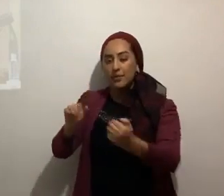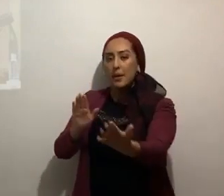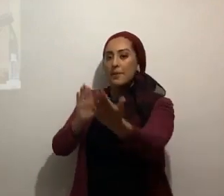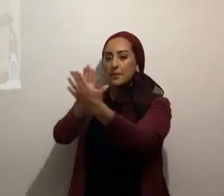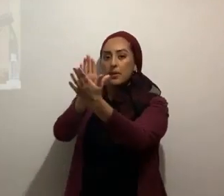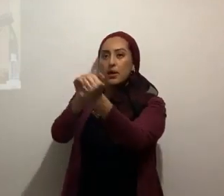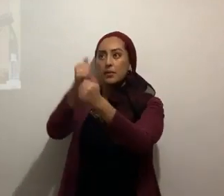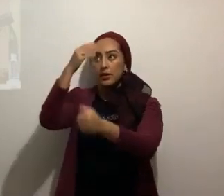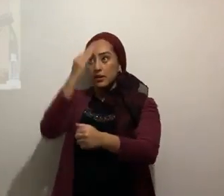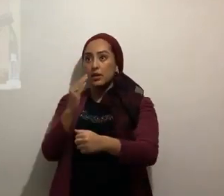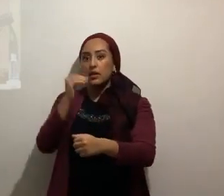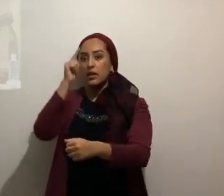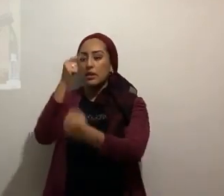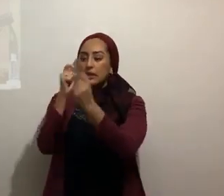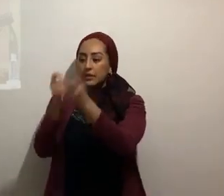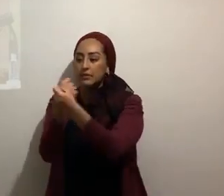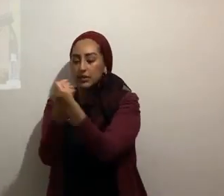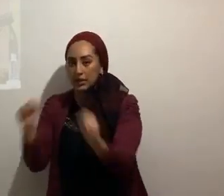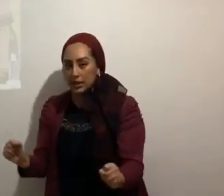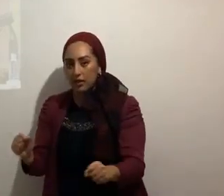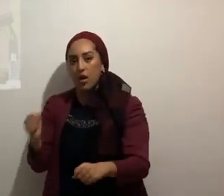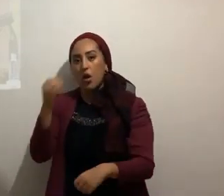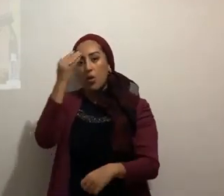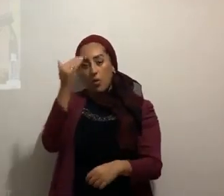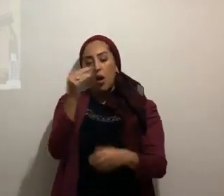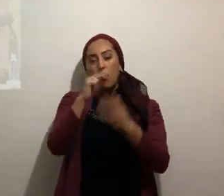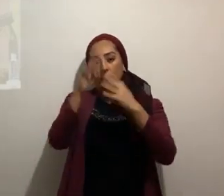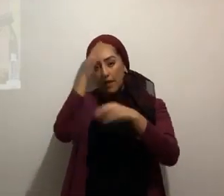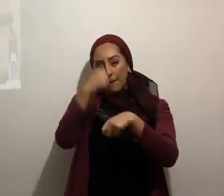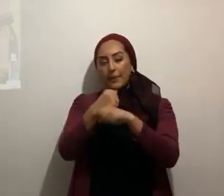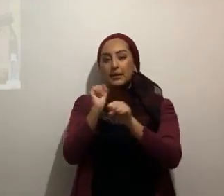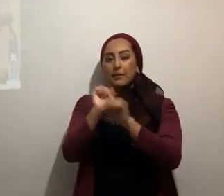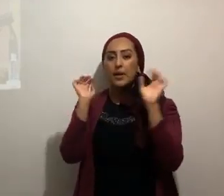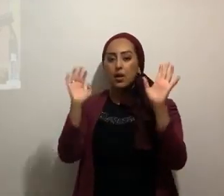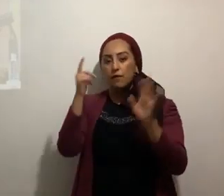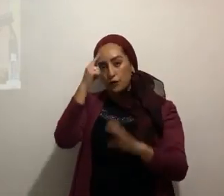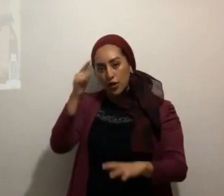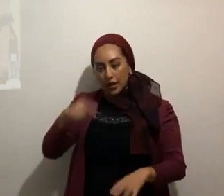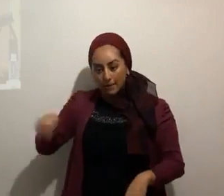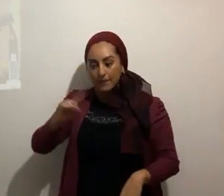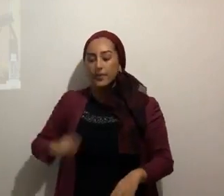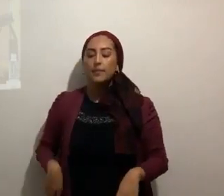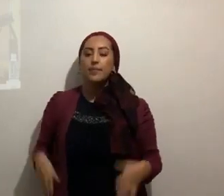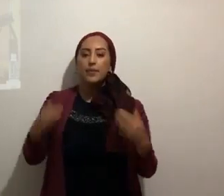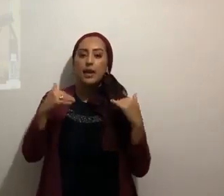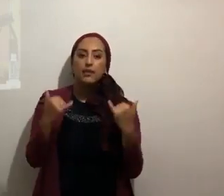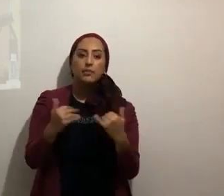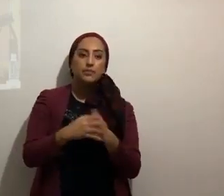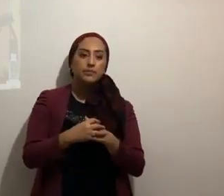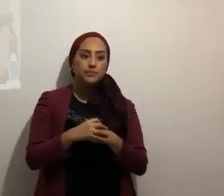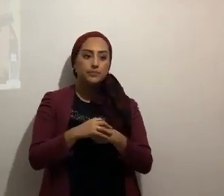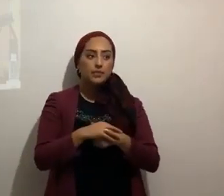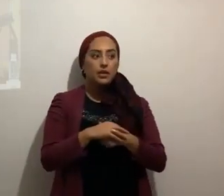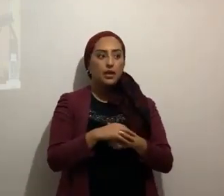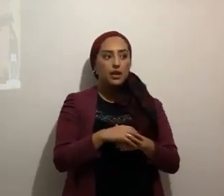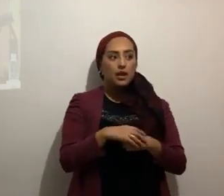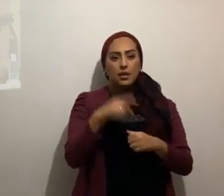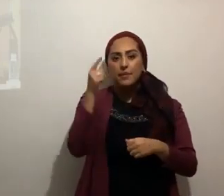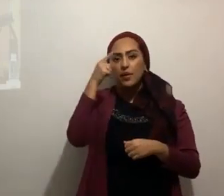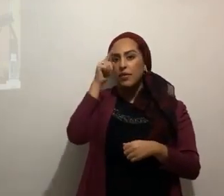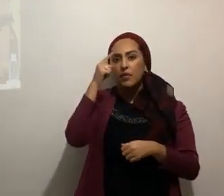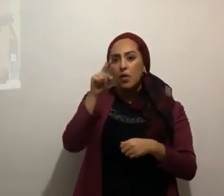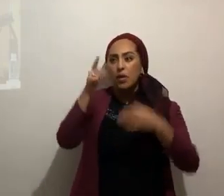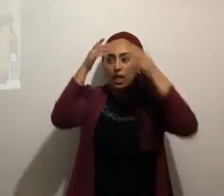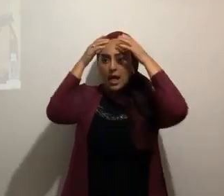Él y Él los salve. Por eso hace los milagros el Eterno. Ahora, porque ¿de qué serviría